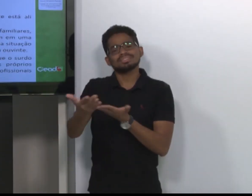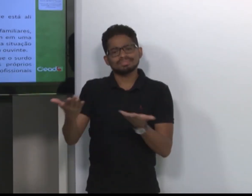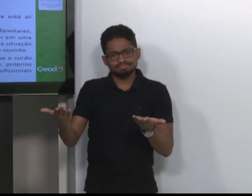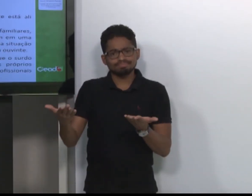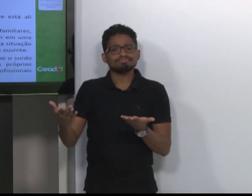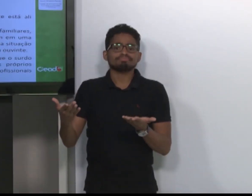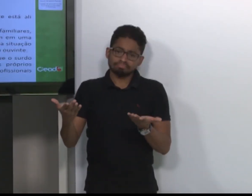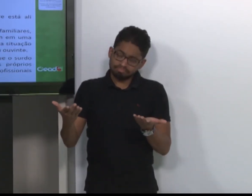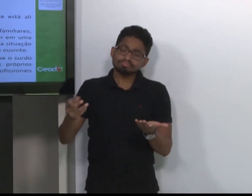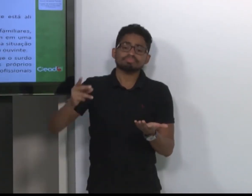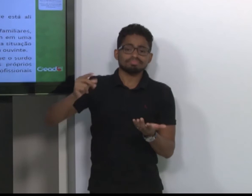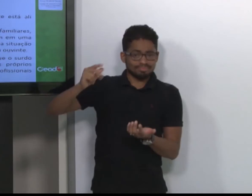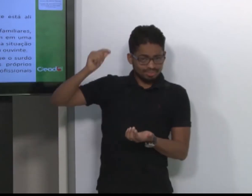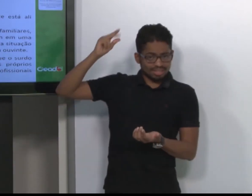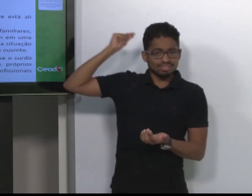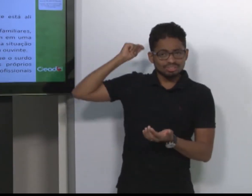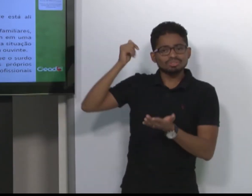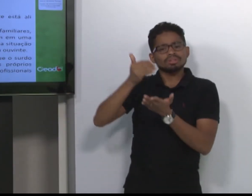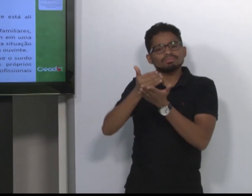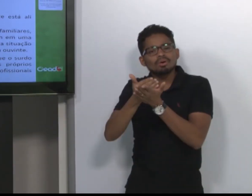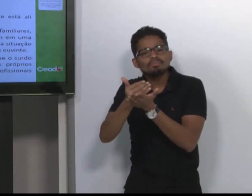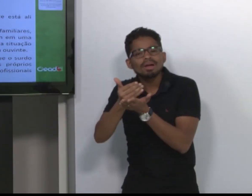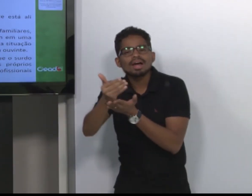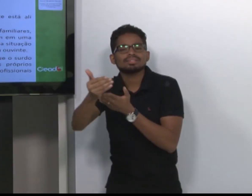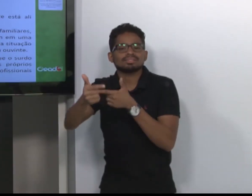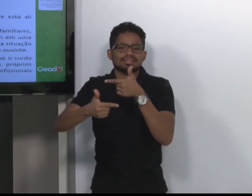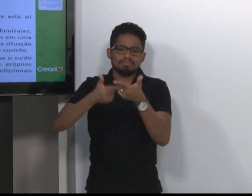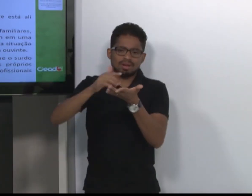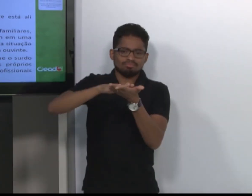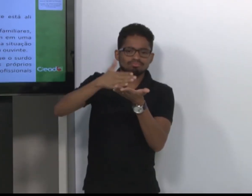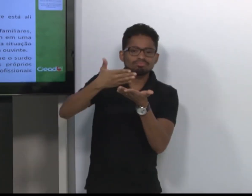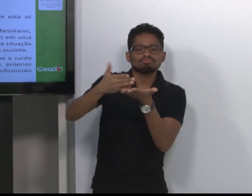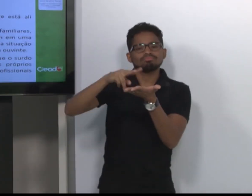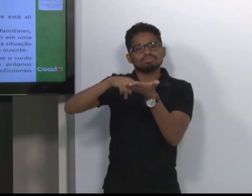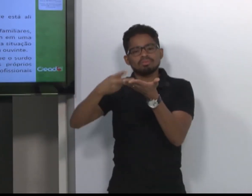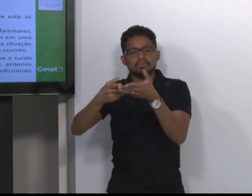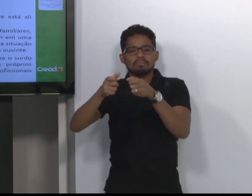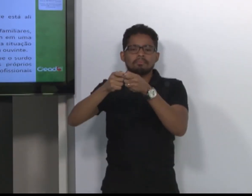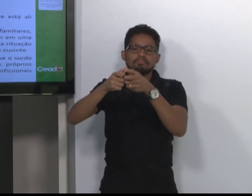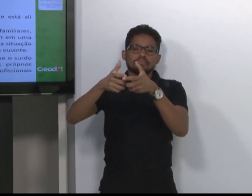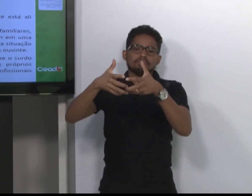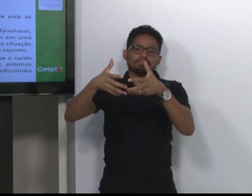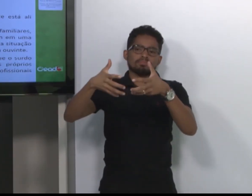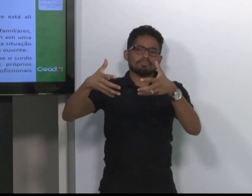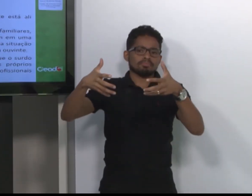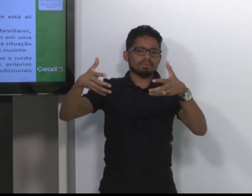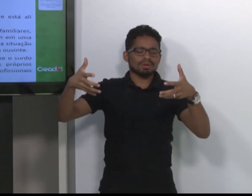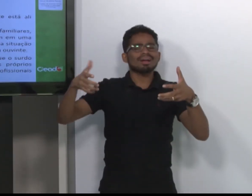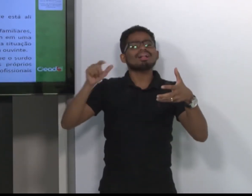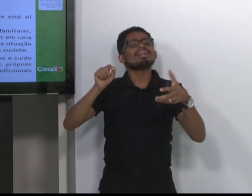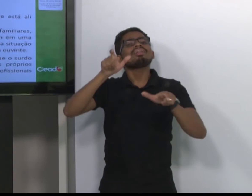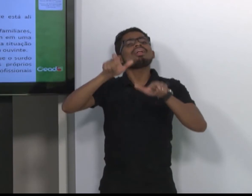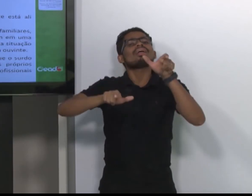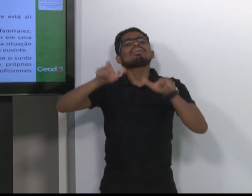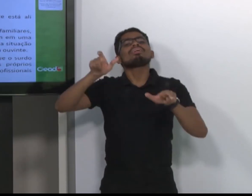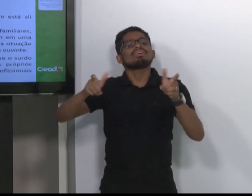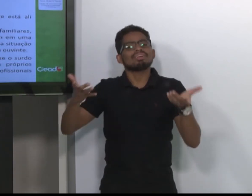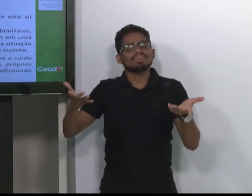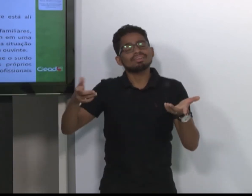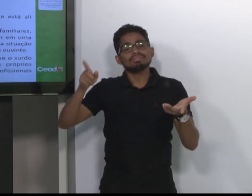de coitado do surdo. Então, isso se deu no início do processo do surgimento da tradução e interpretação.